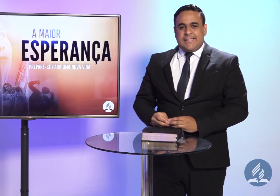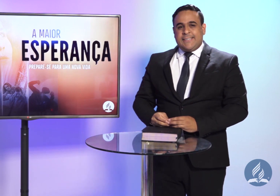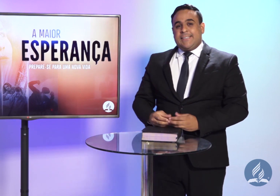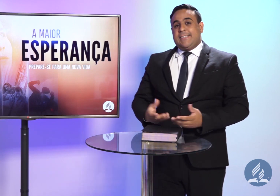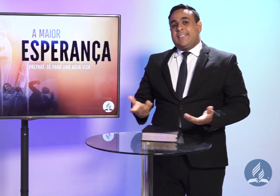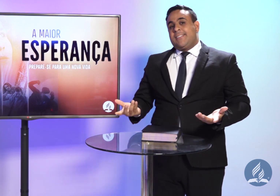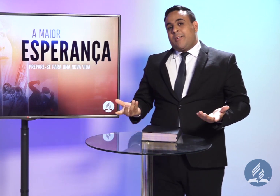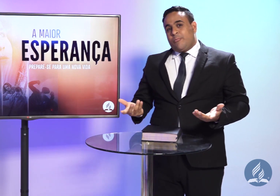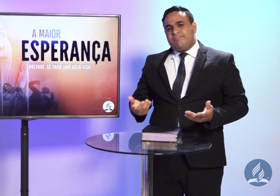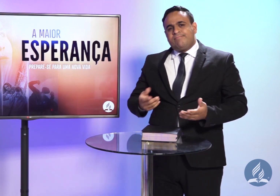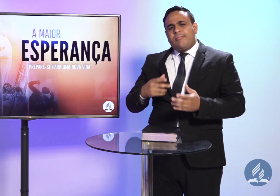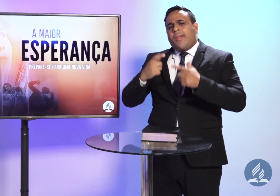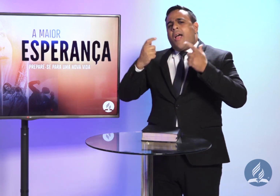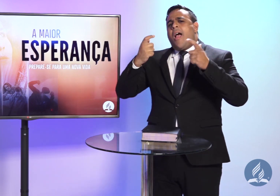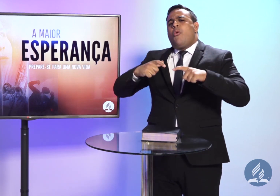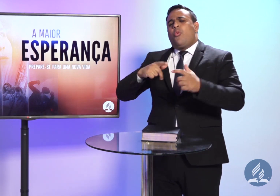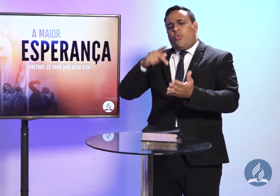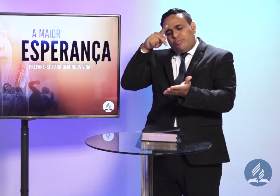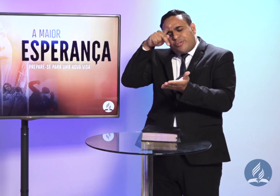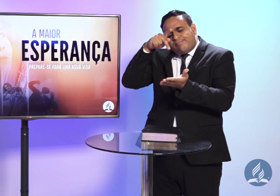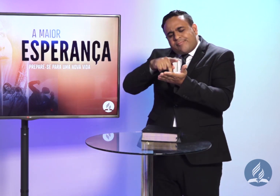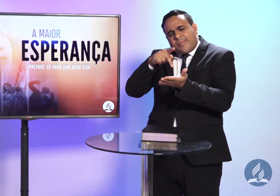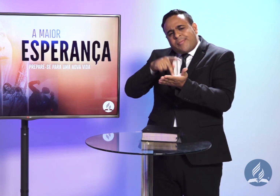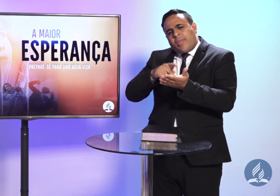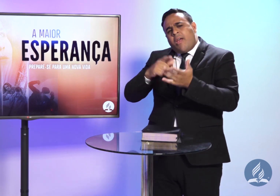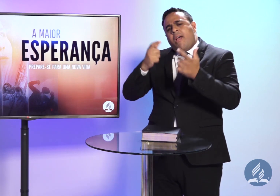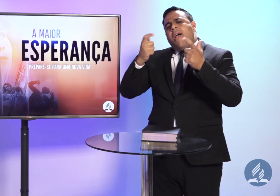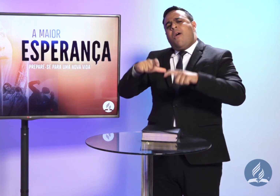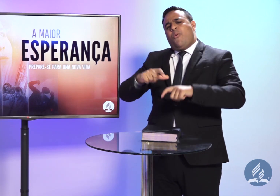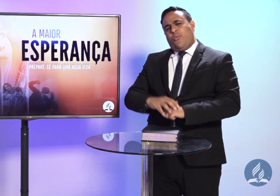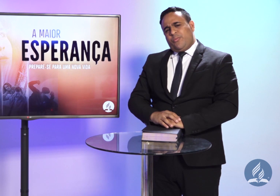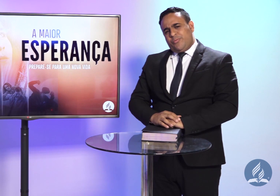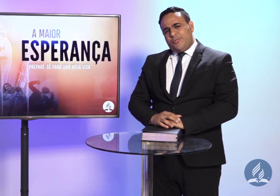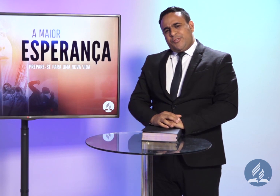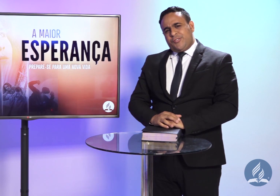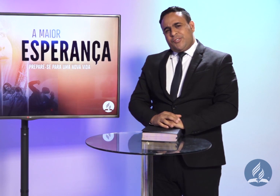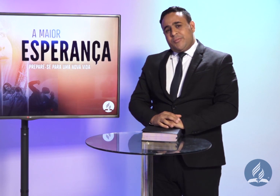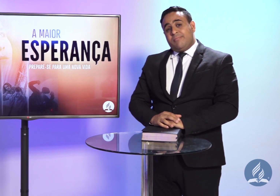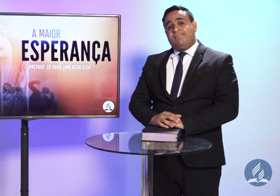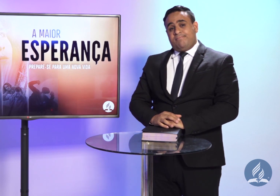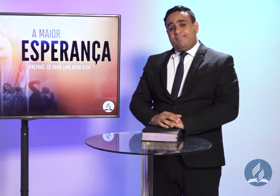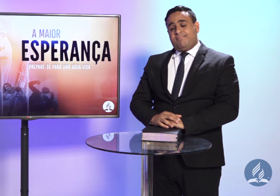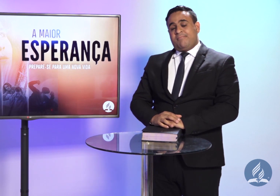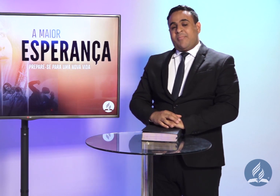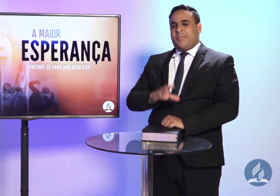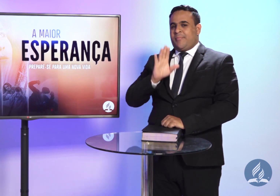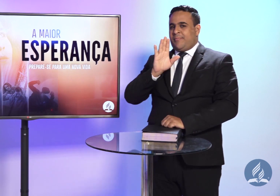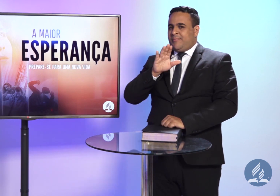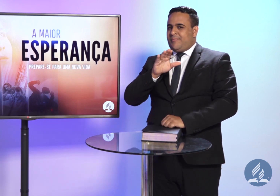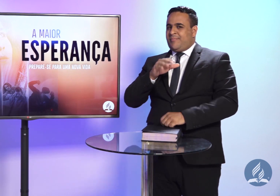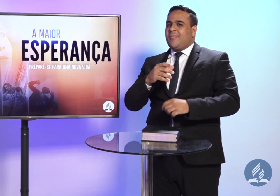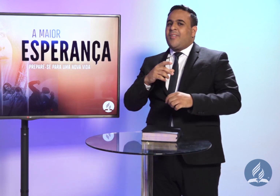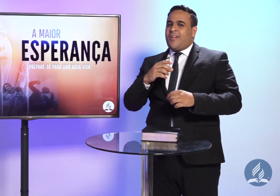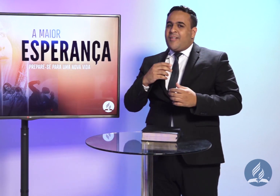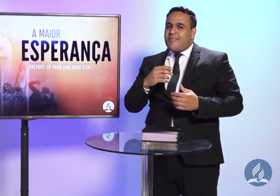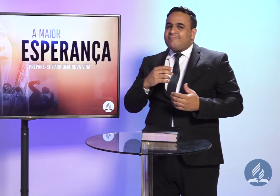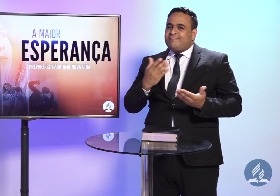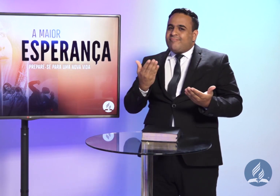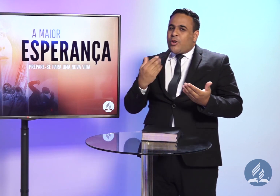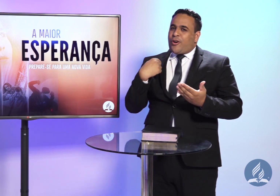ensinado sem ao menos questionar. E eu pergunto para você, aonde está a verdade?